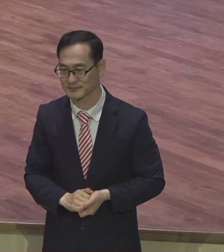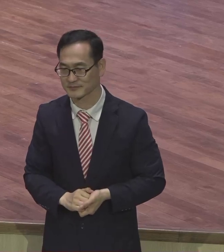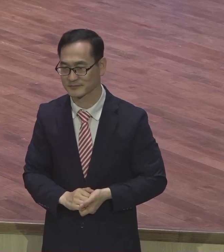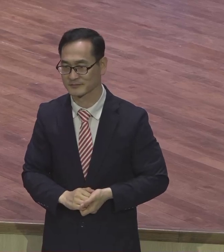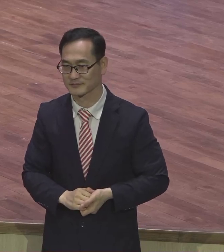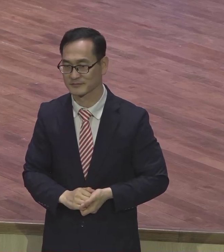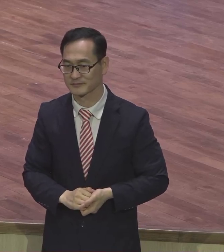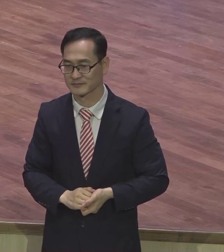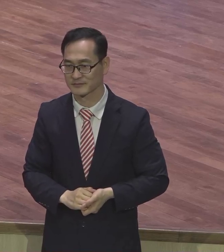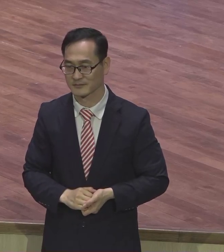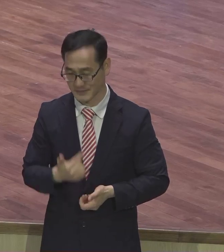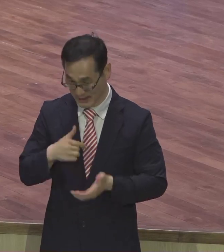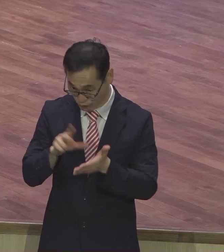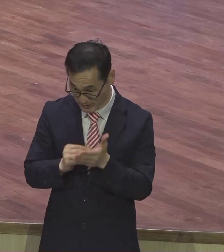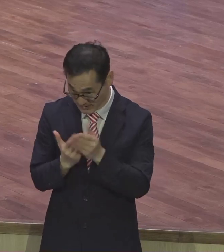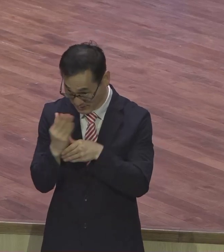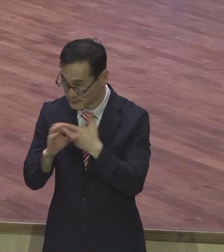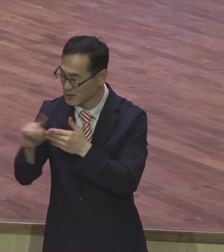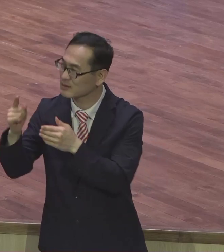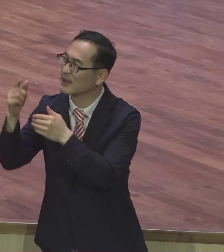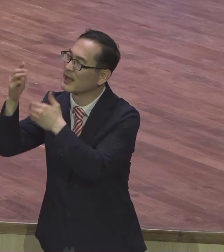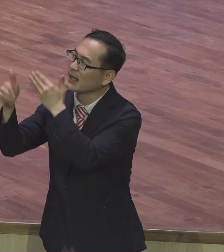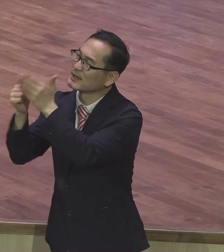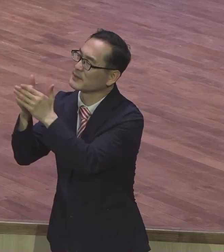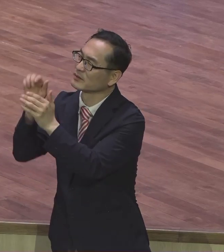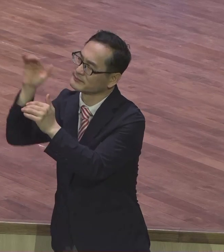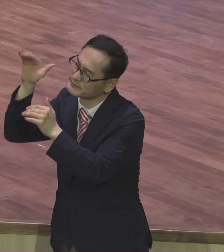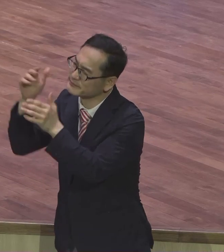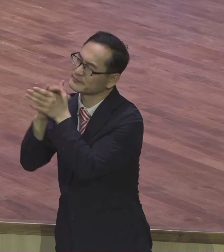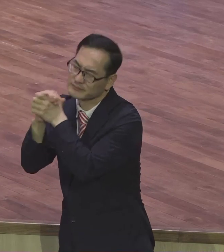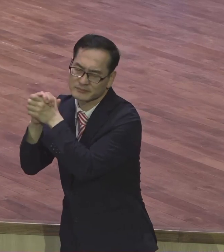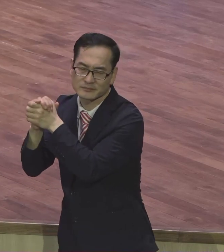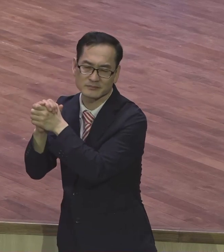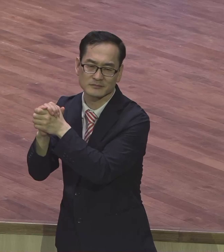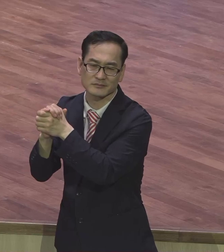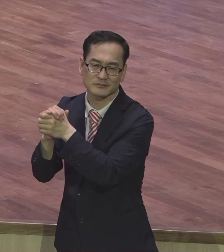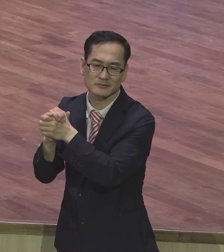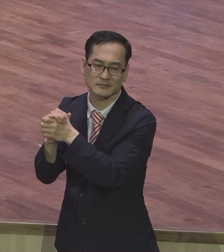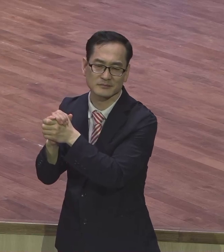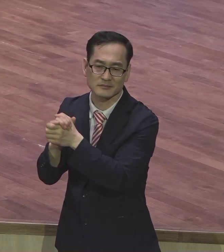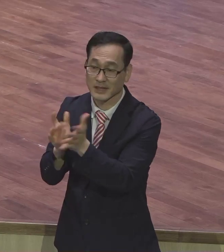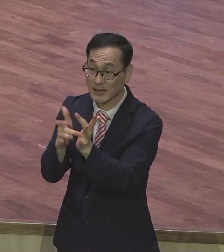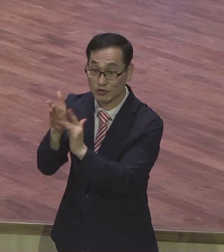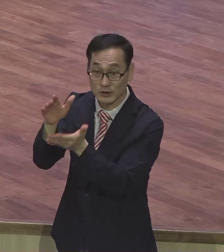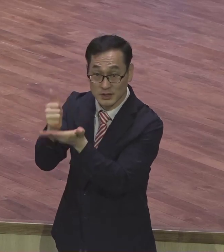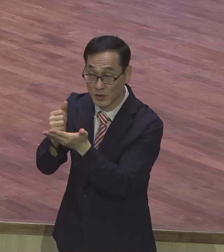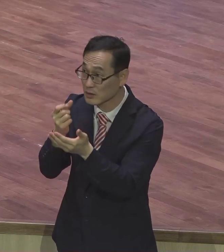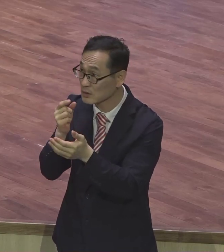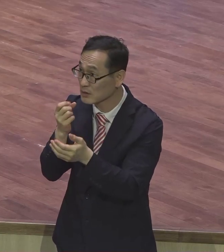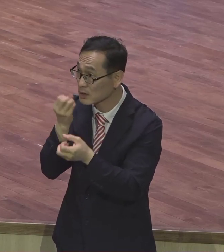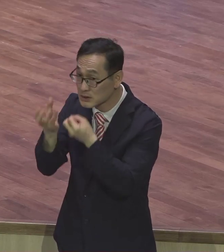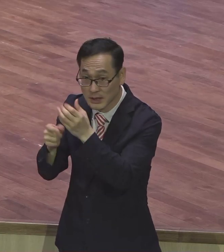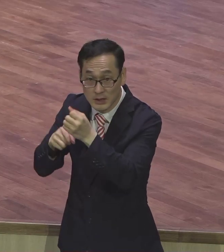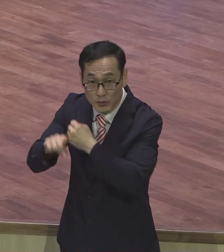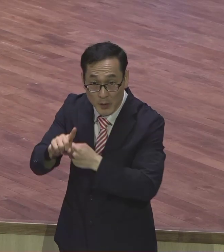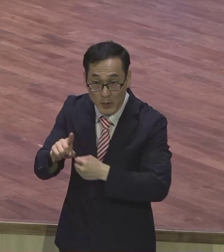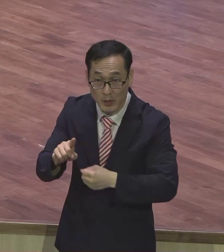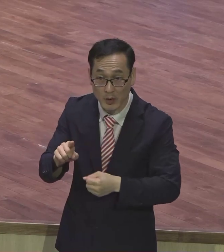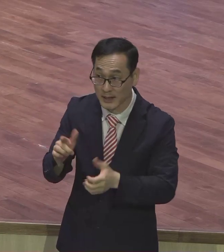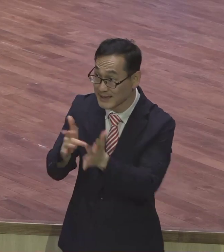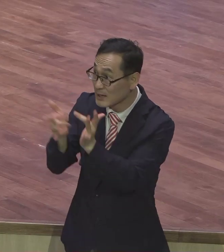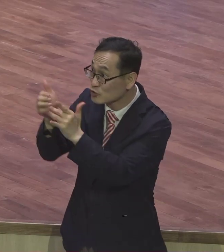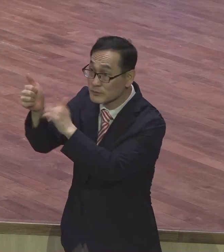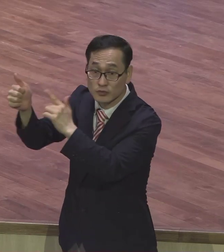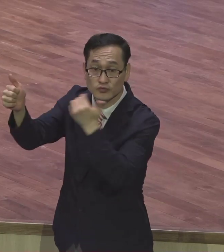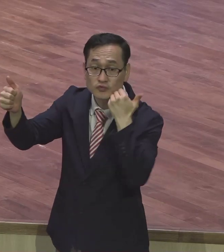의논하라는 얘기입니다 왜 예수 그리스도를 주로 신해야 되는지 그 이유가 바로 이어서 나옵니다 예수님이 도대체 나를 위해서